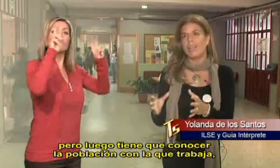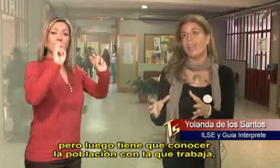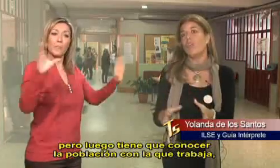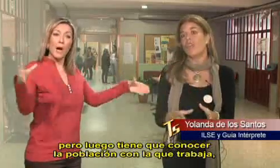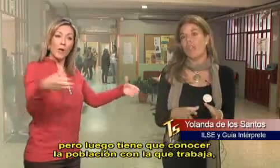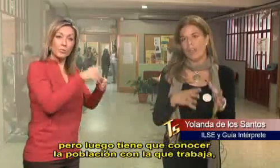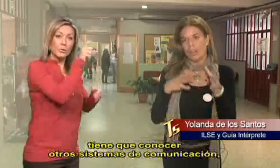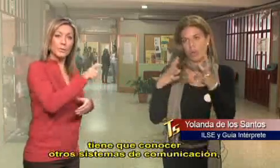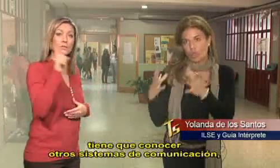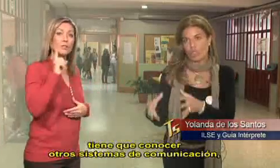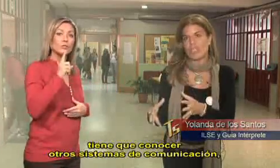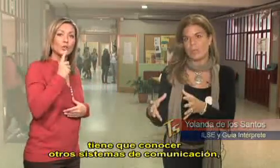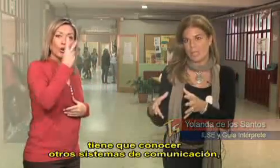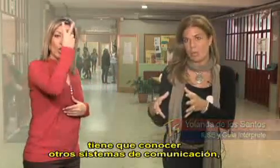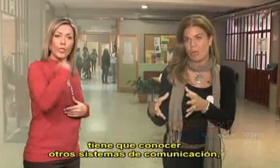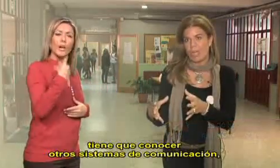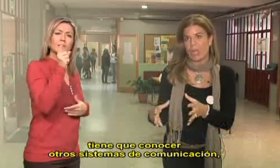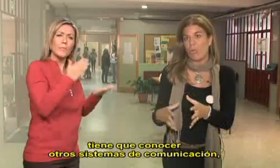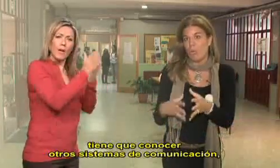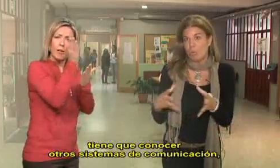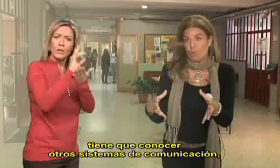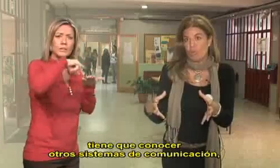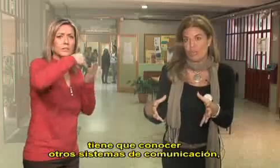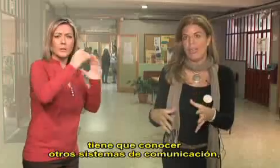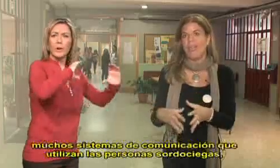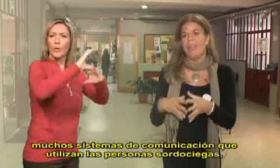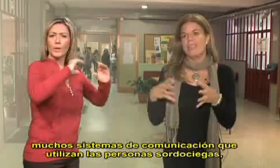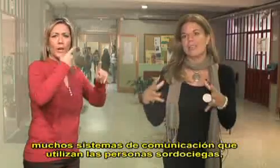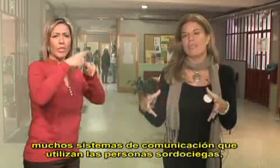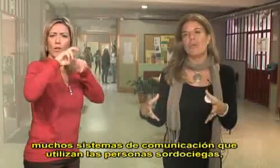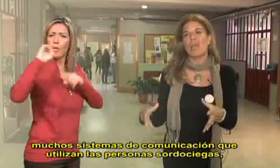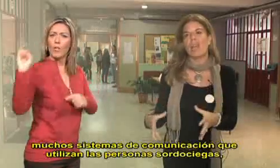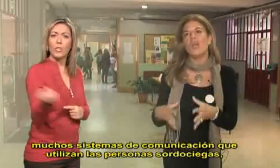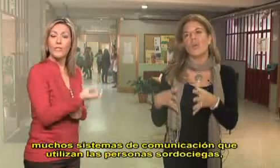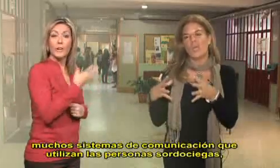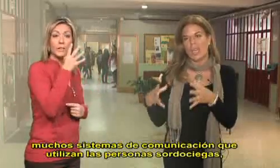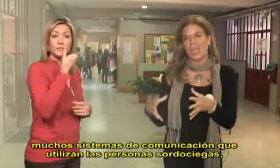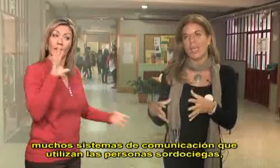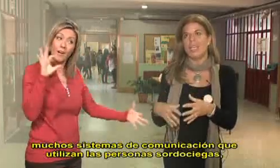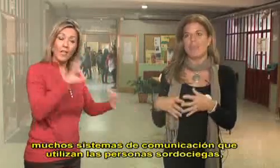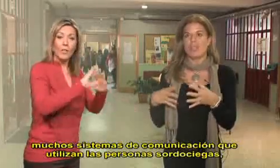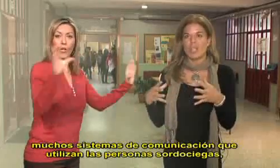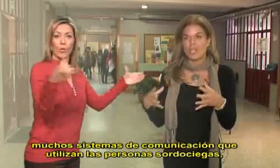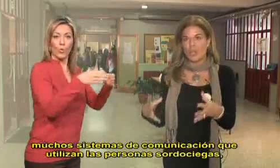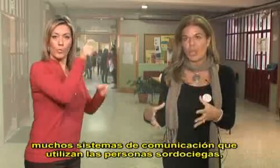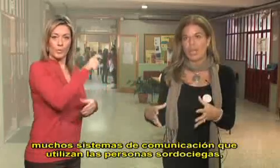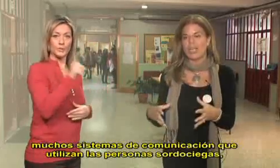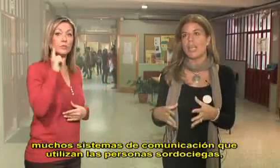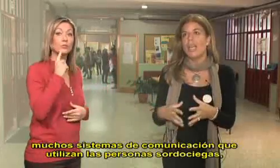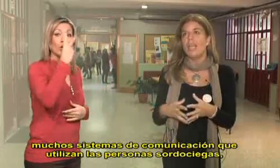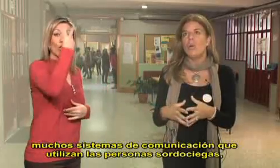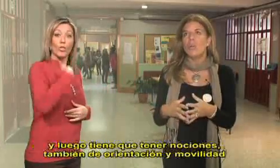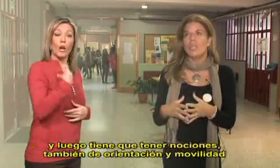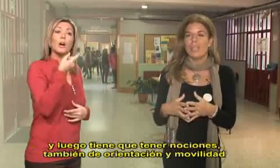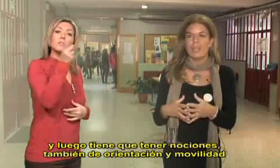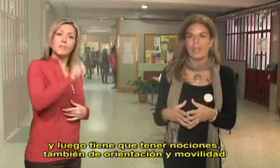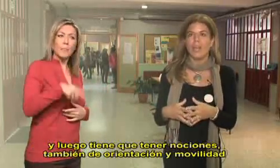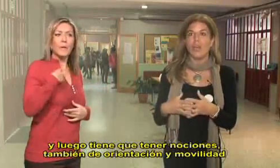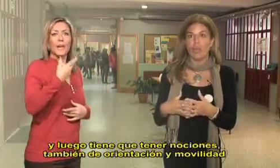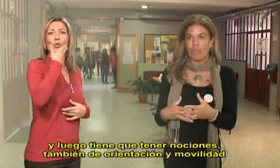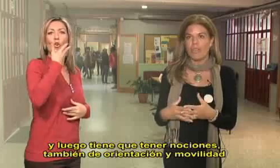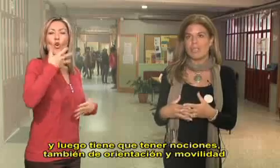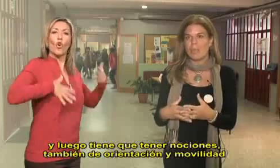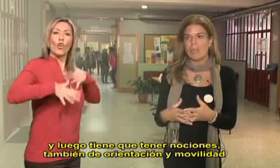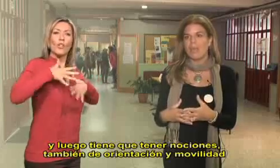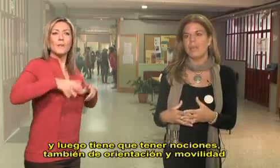la que trabaja, tiene que conocer otros sistemas de comunicación, muchos sistemas de comunicación que utilizan las personas sordociegas y luego tiene que